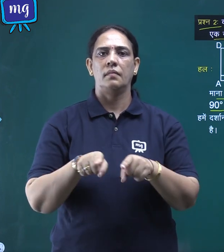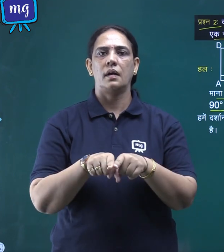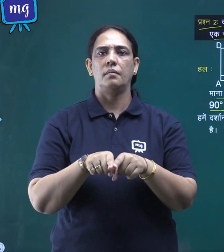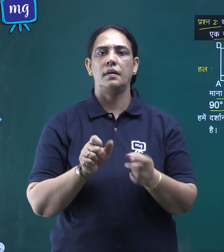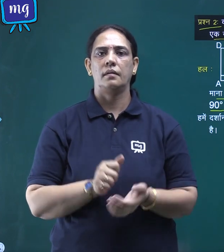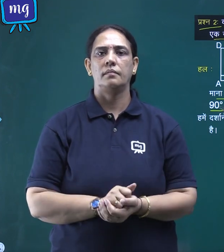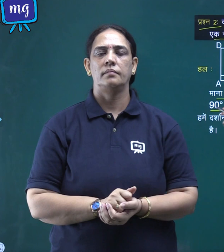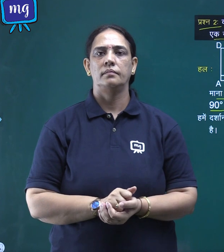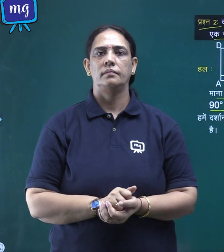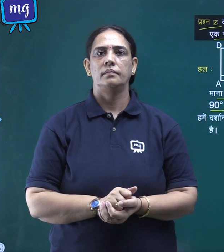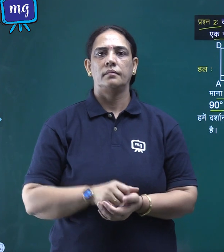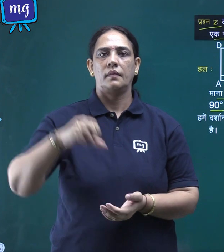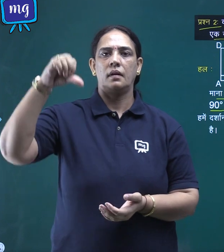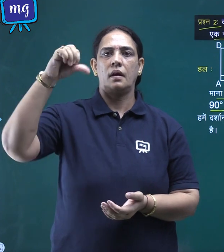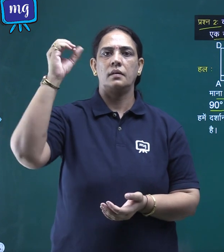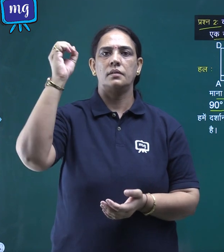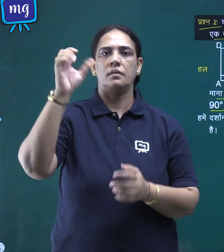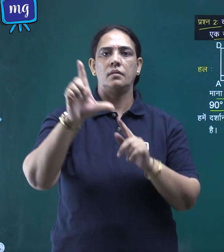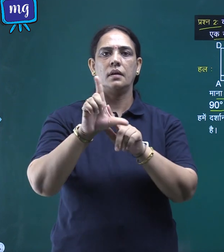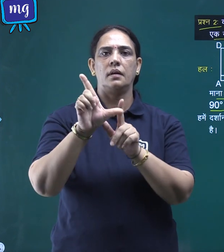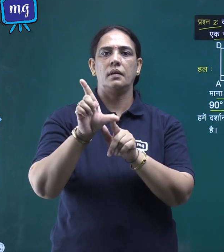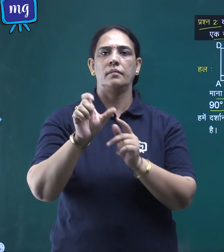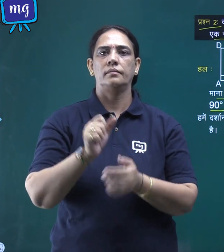बराबर 90 डिग्री